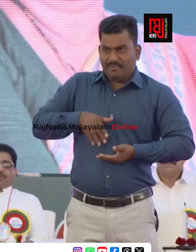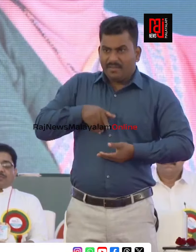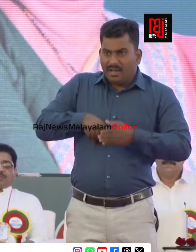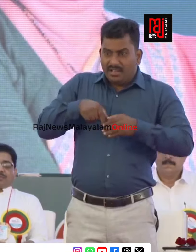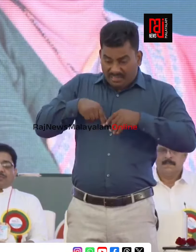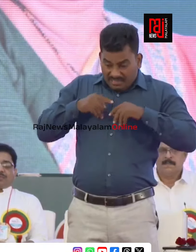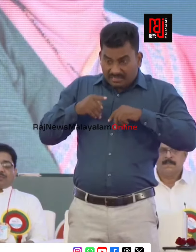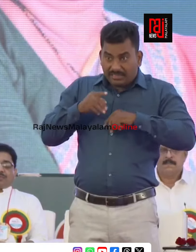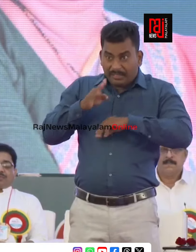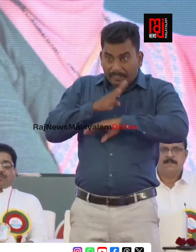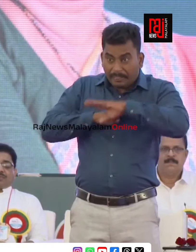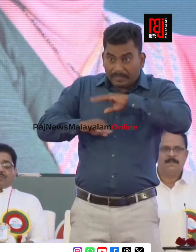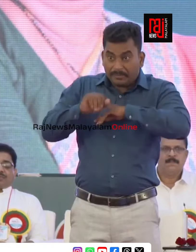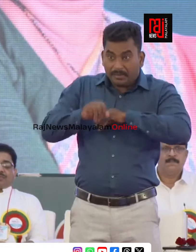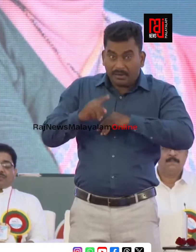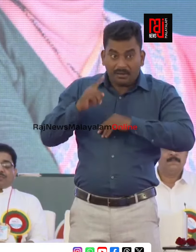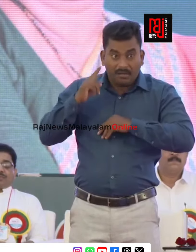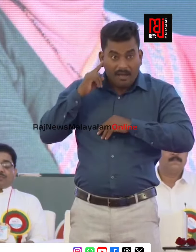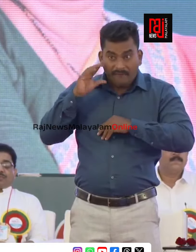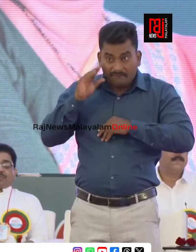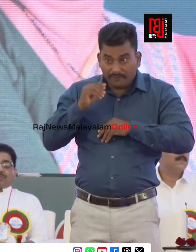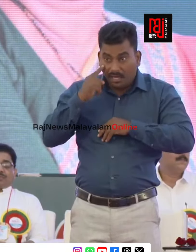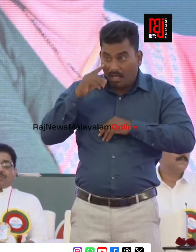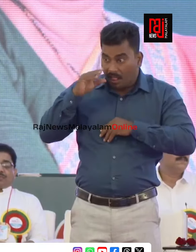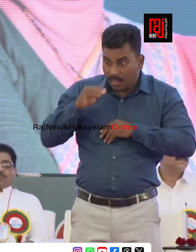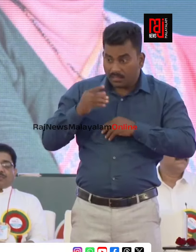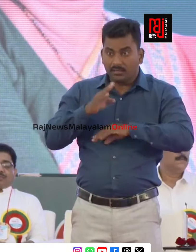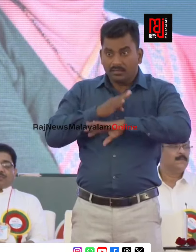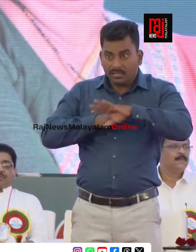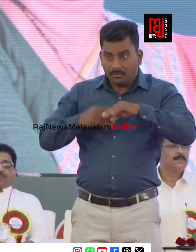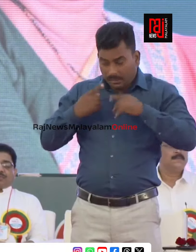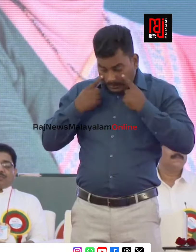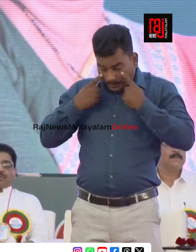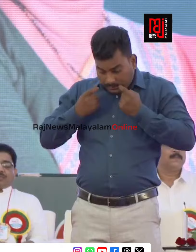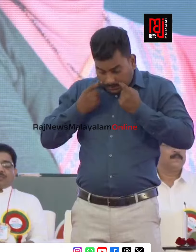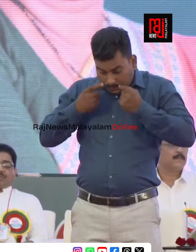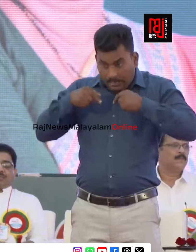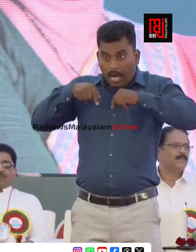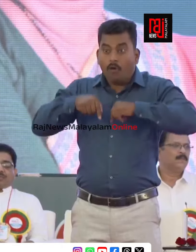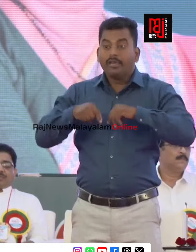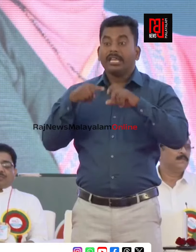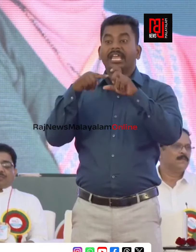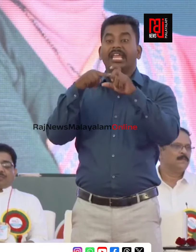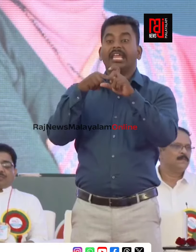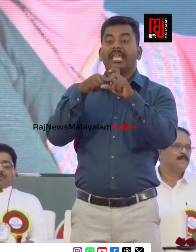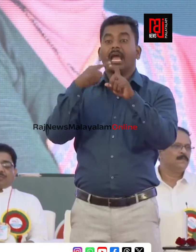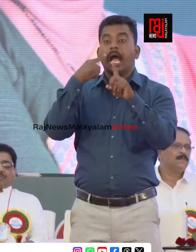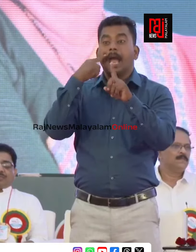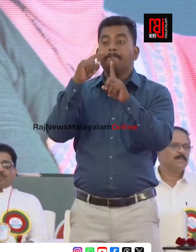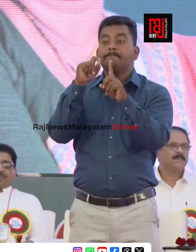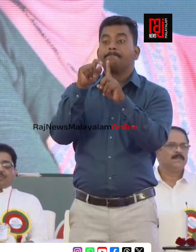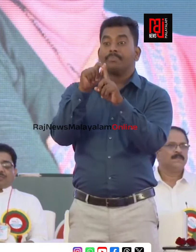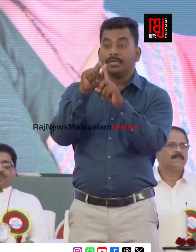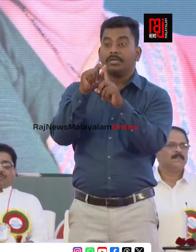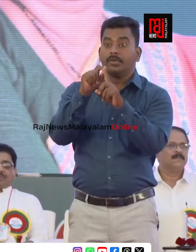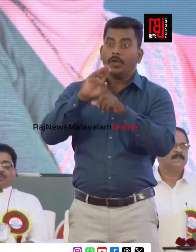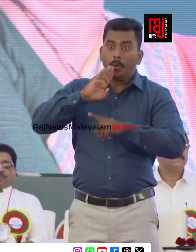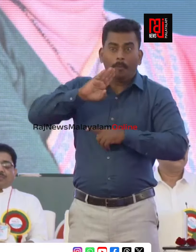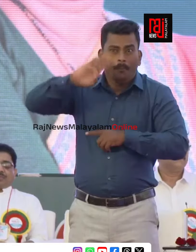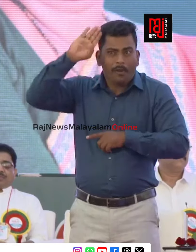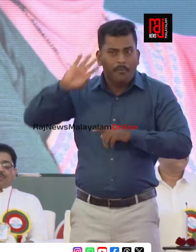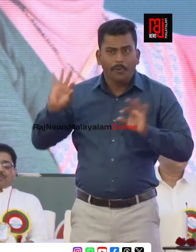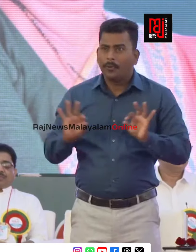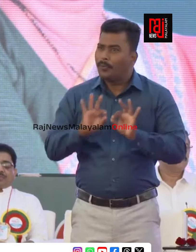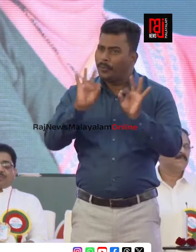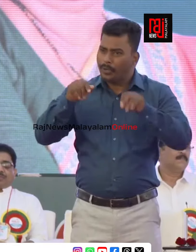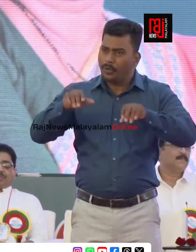അത് തിരുത്തി മുന്നോട്ട് പോകുന്നതിന് സഹായകരമായ ഏർലി ഇന്റർവെൻഷൻ, ഏർലി ഡിറ്റക്ഷൻ ആൻഡ് ഏർലി ഇന്റർവെൻഷൻ